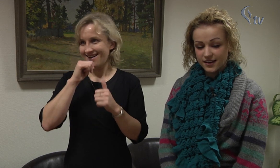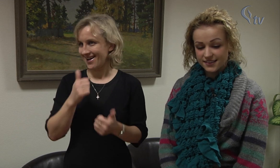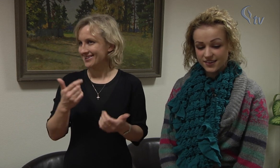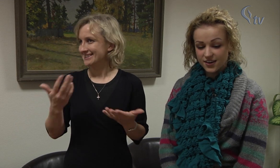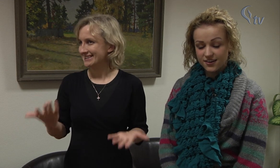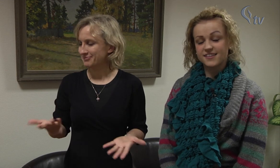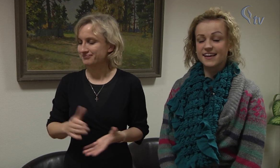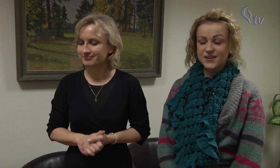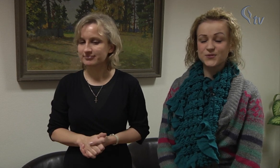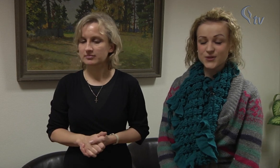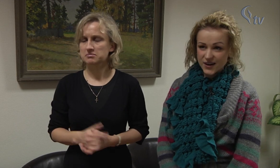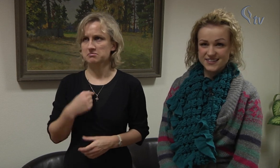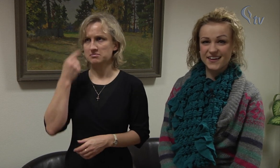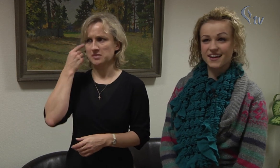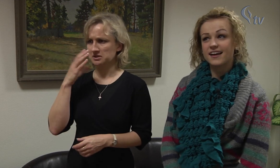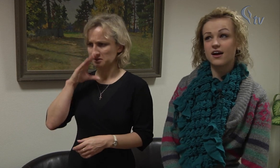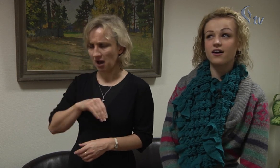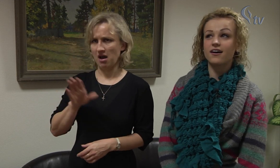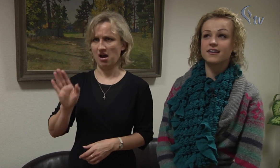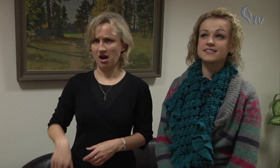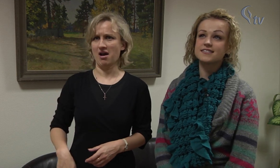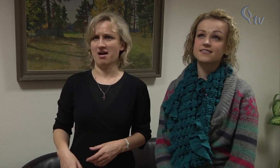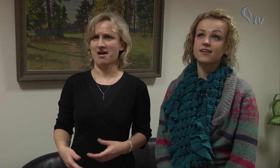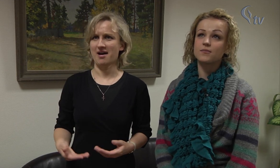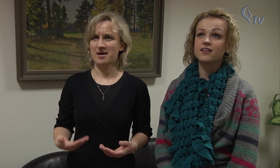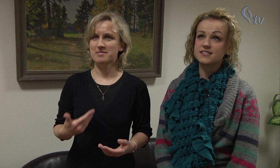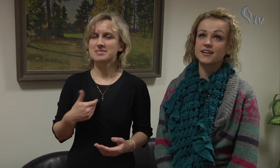et aga tegelikult ju saad. Ja siis ma hakkasingi koos